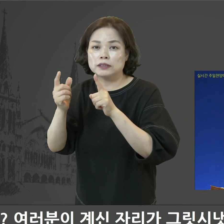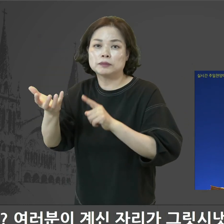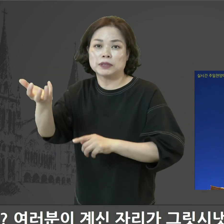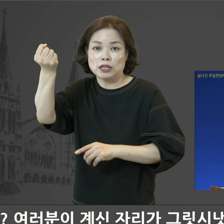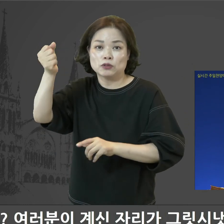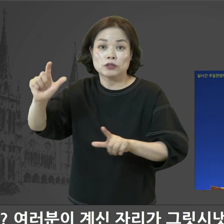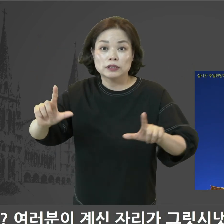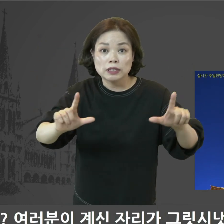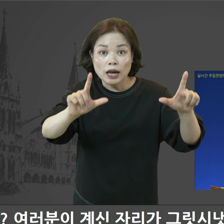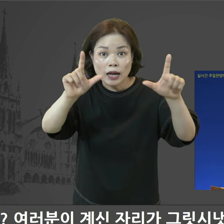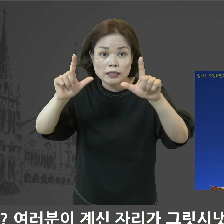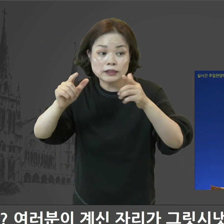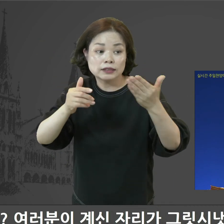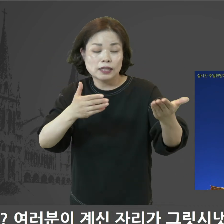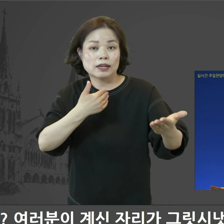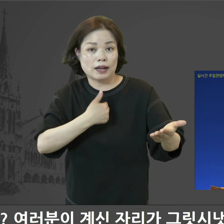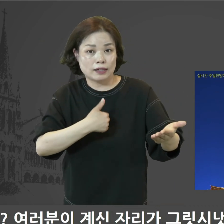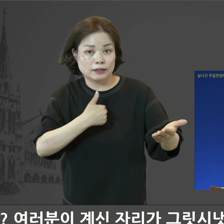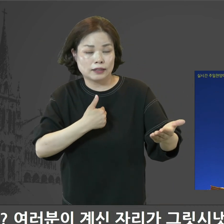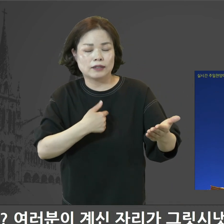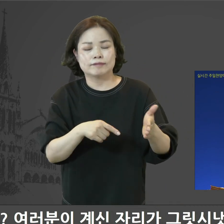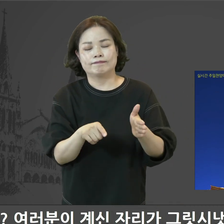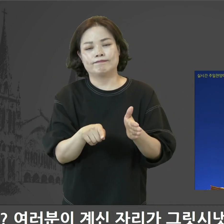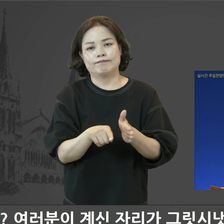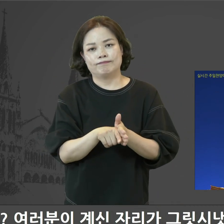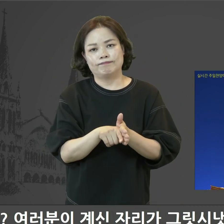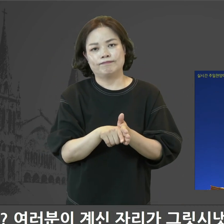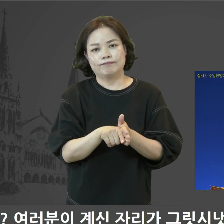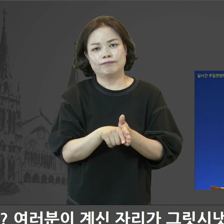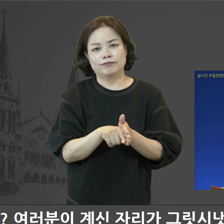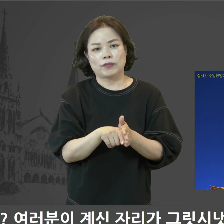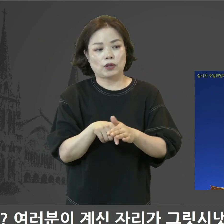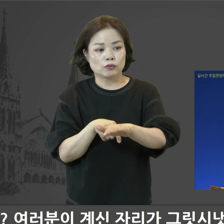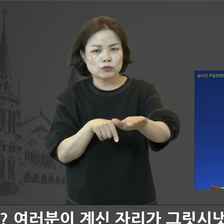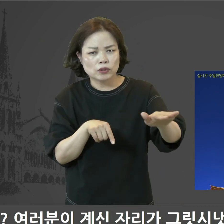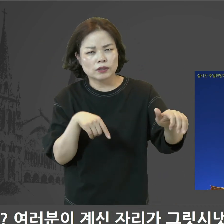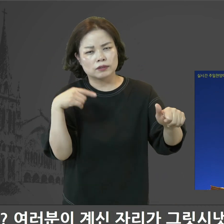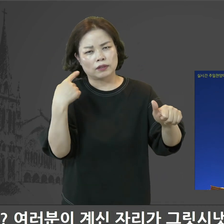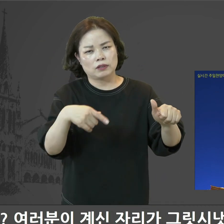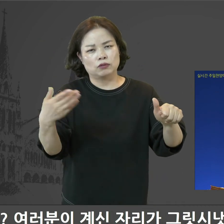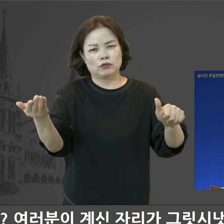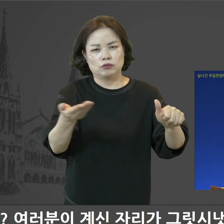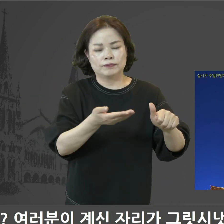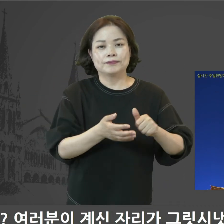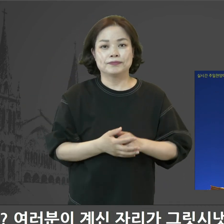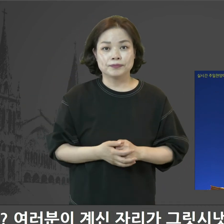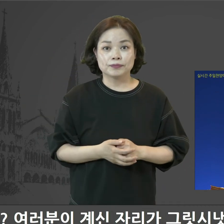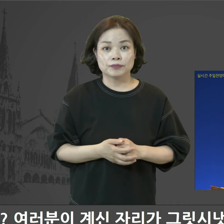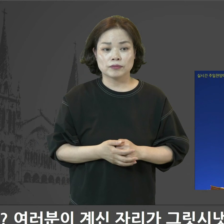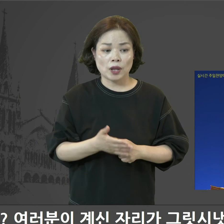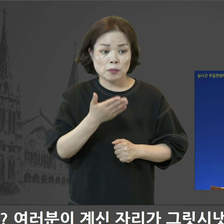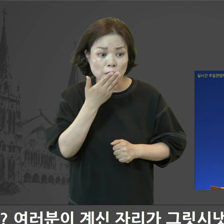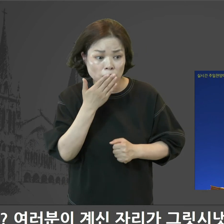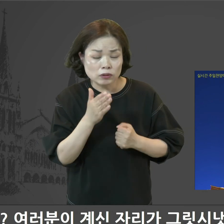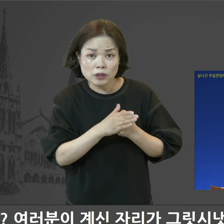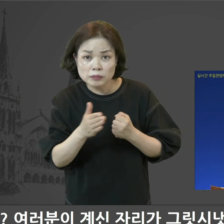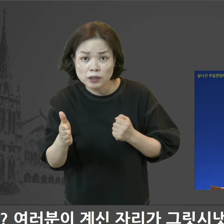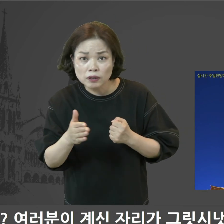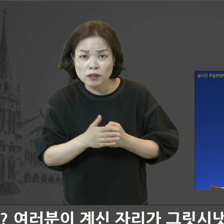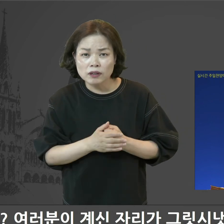말씀으로 사는 줄을 내가 알게 하려 하심이라 라고 우리에게 가르쳐주고 있습니다. 먹을 것